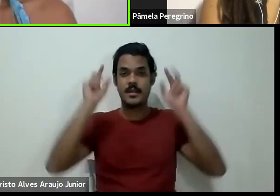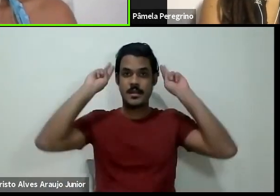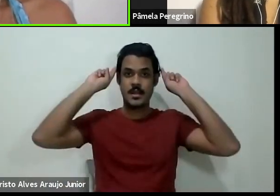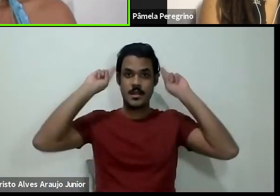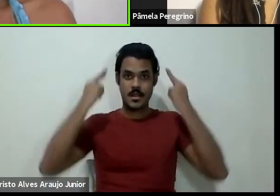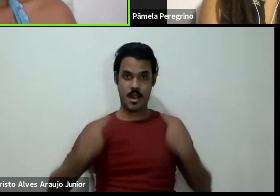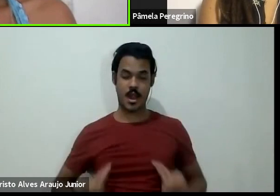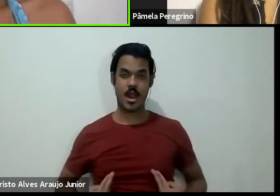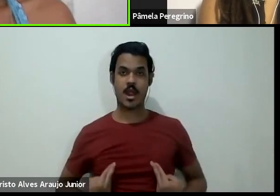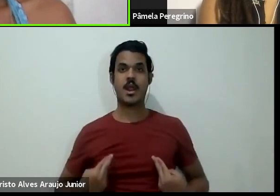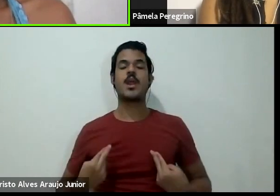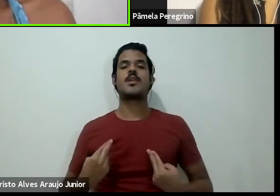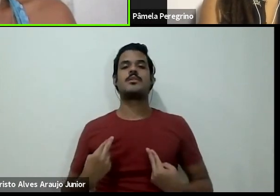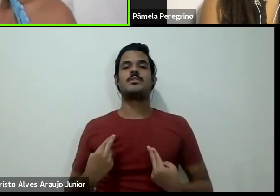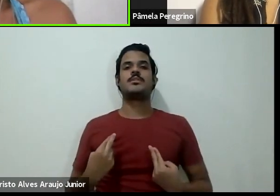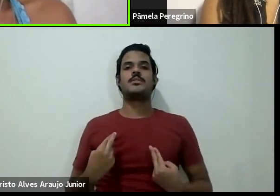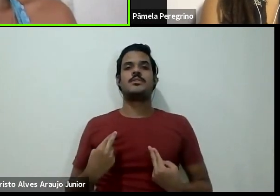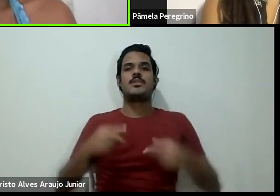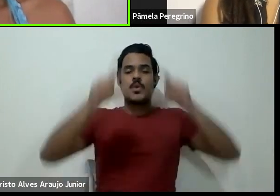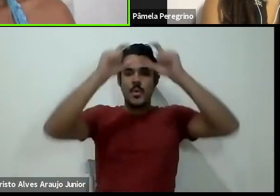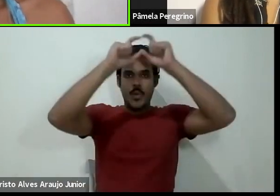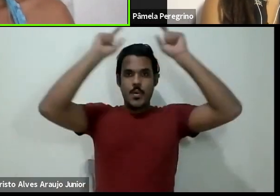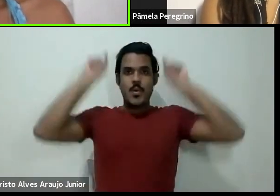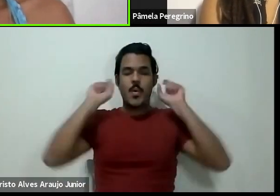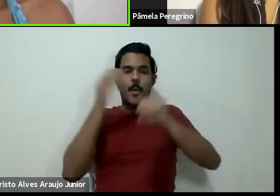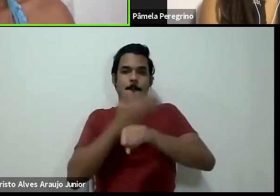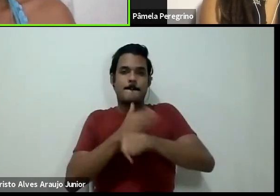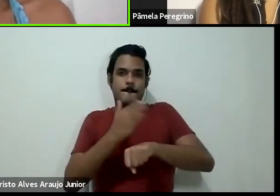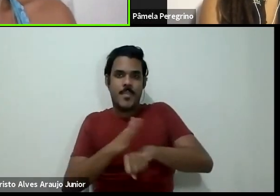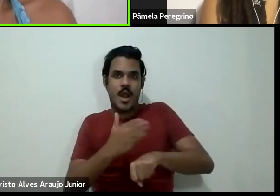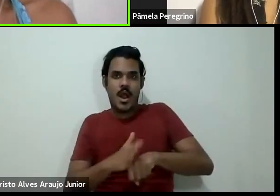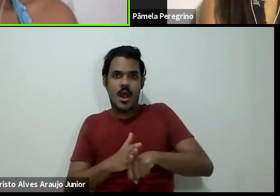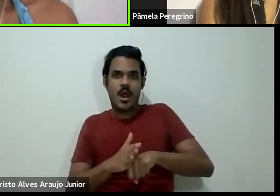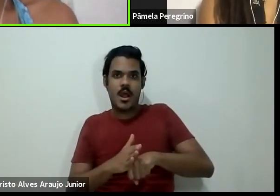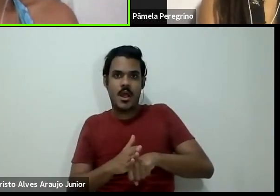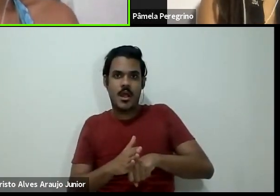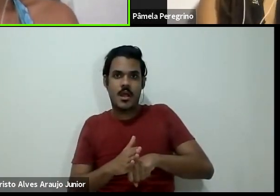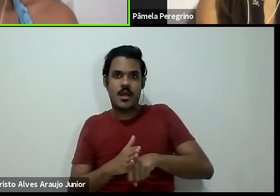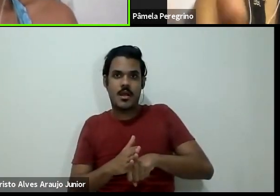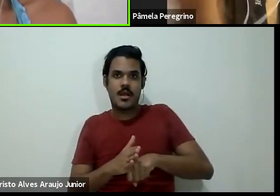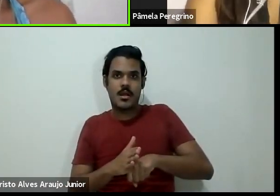branca na cabeça. É branca, né, Pamela?